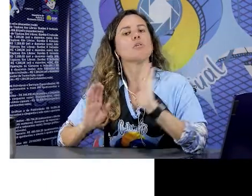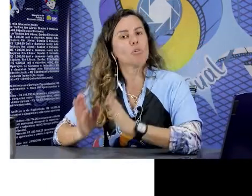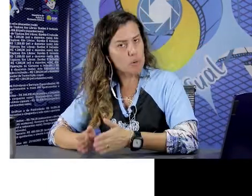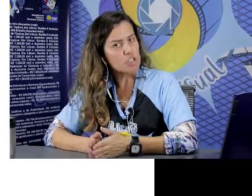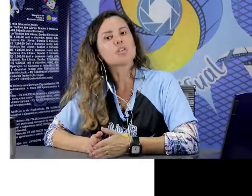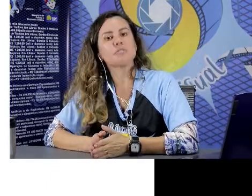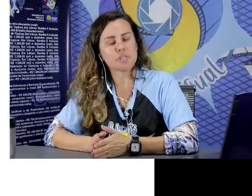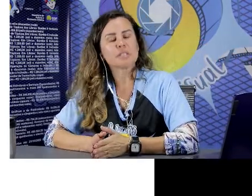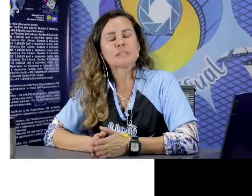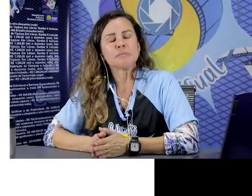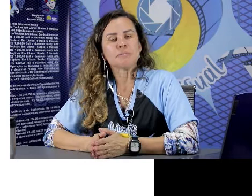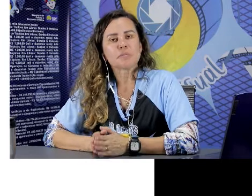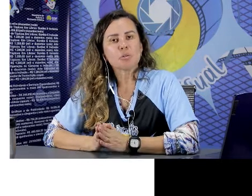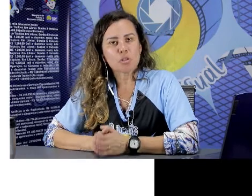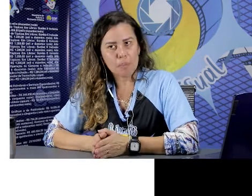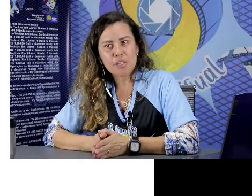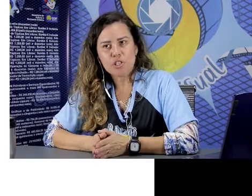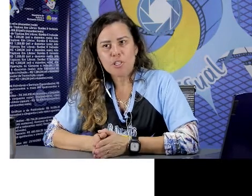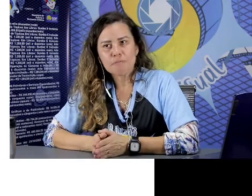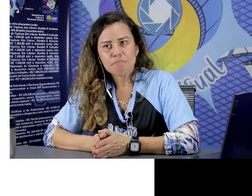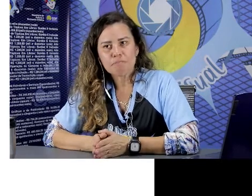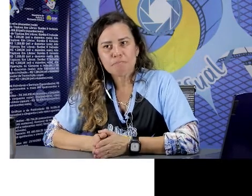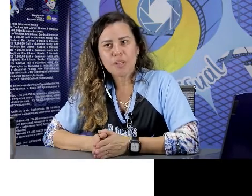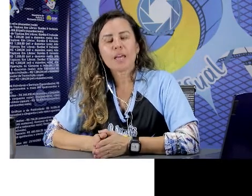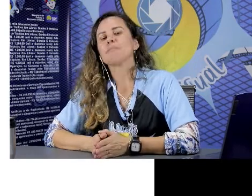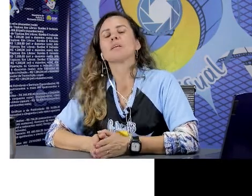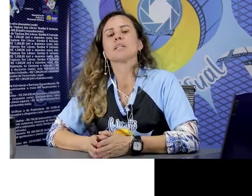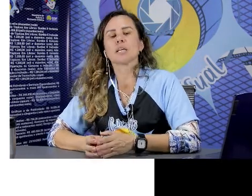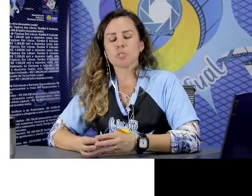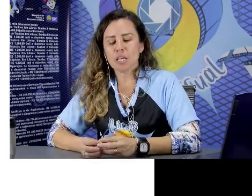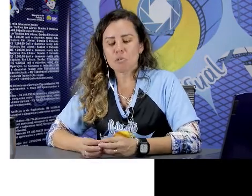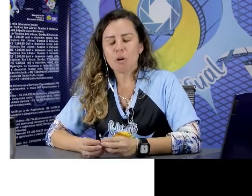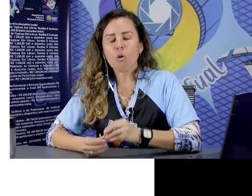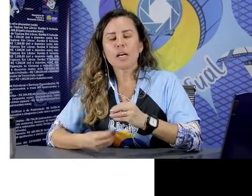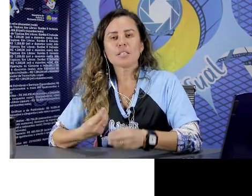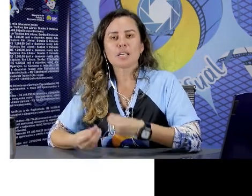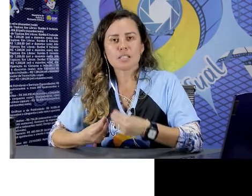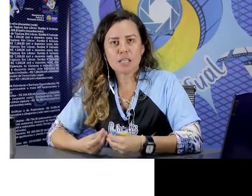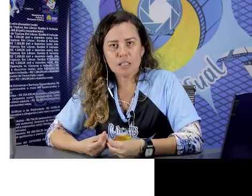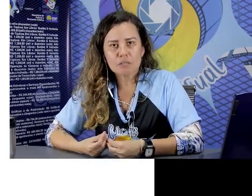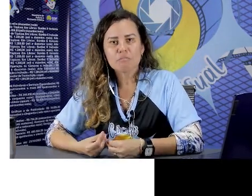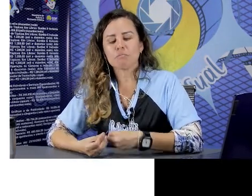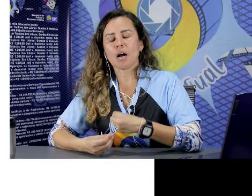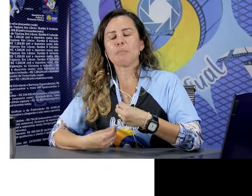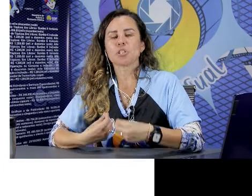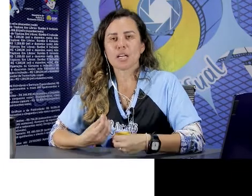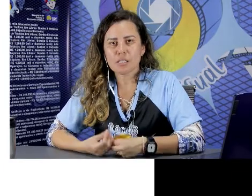eu mantive o que eu aprendi, né? Temos aí uma organização, uma abstração do